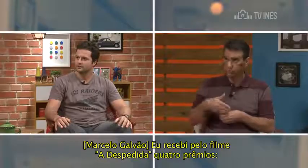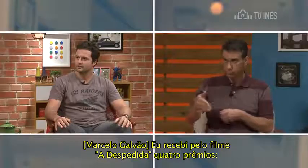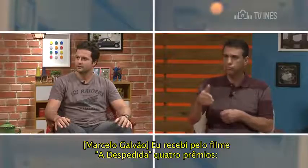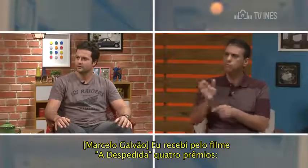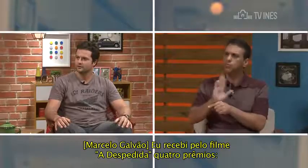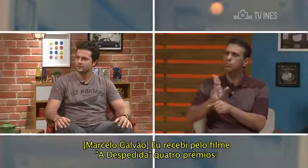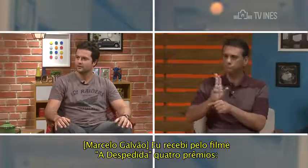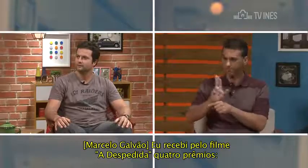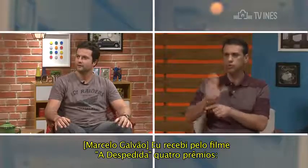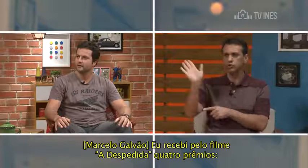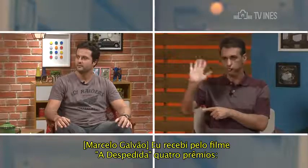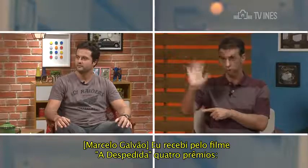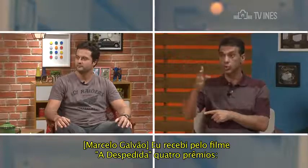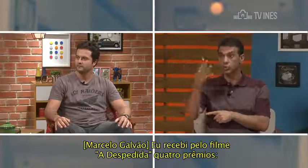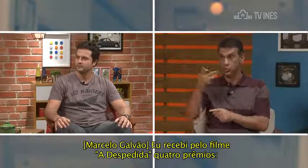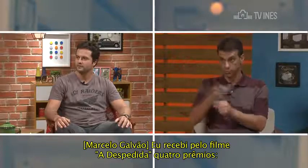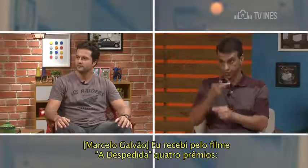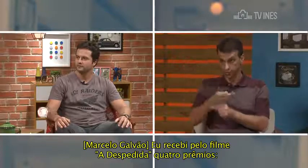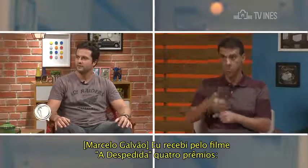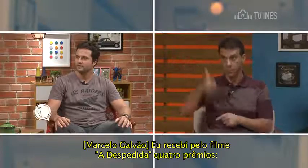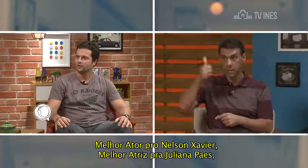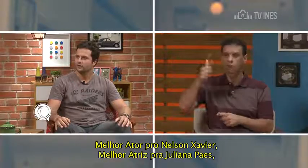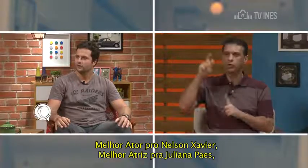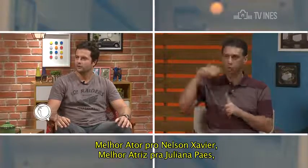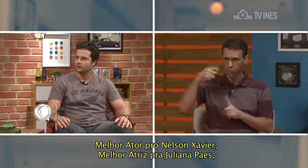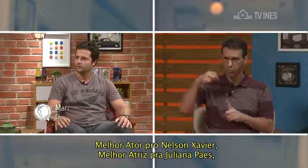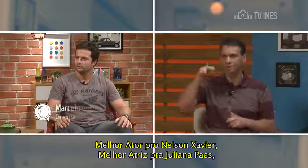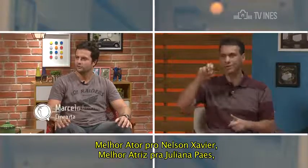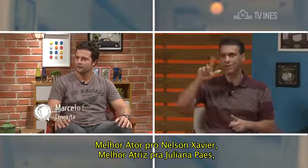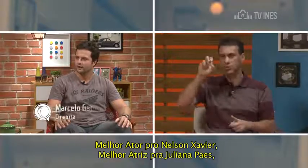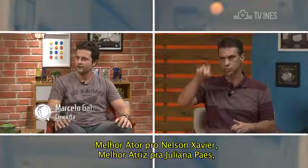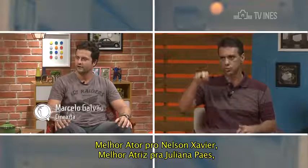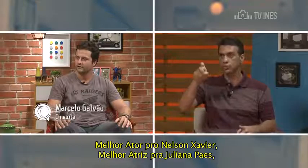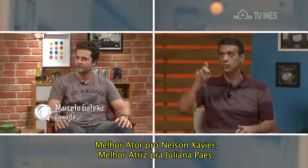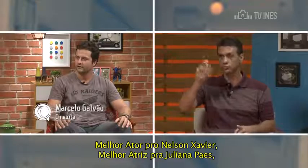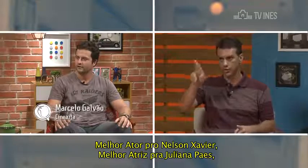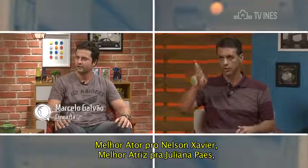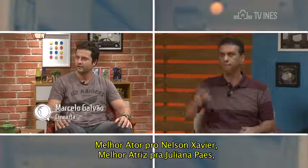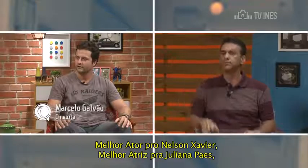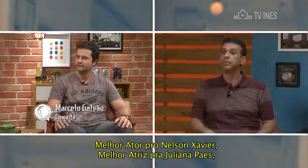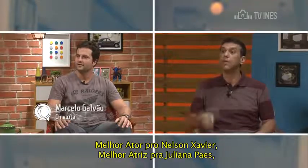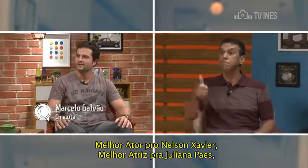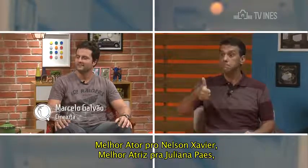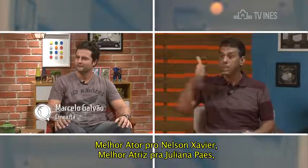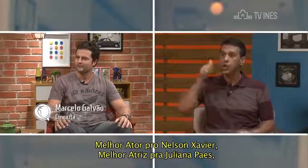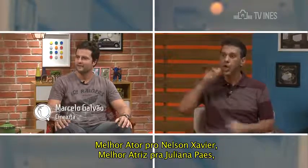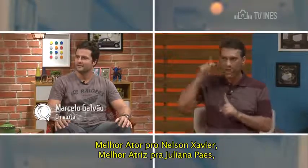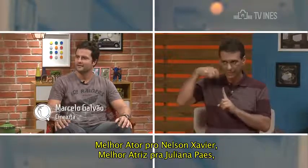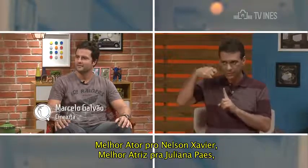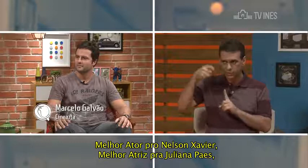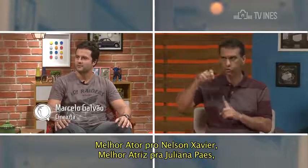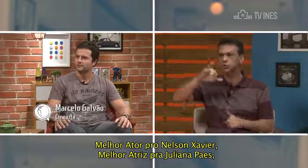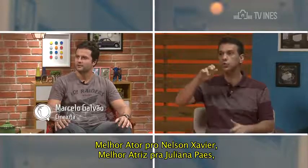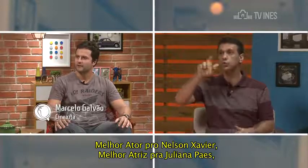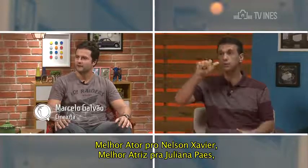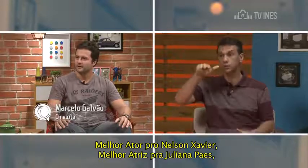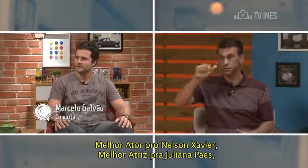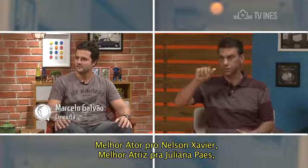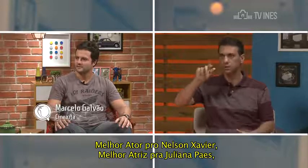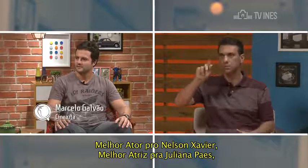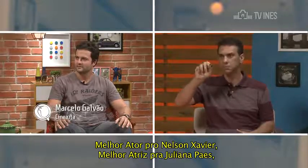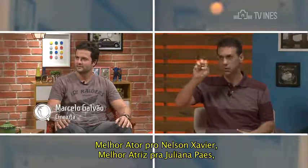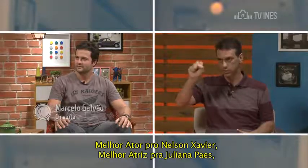A Despedida, 4 prêmios. Melhor ator para o Nelson Xavier, melhor atriz para